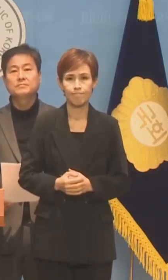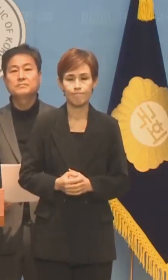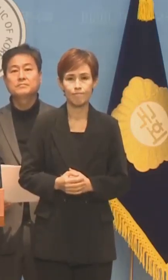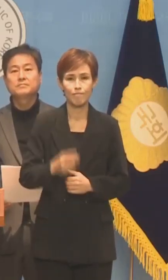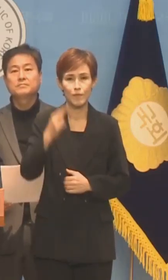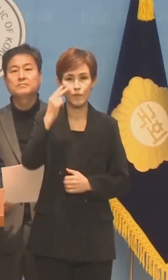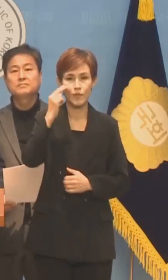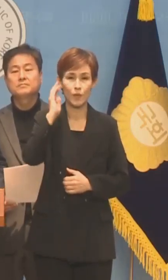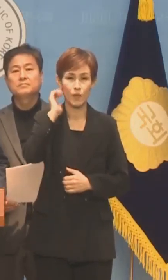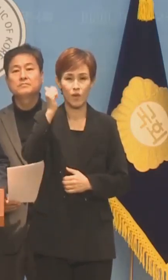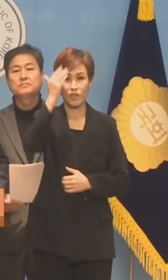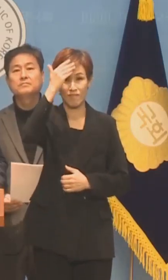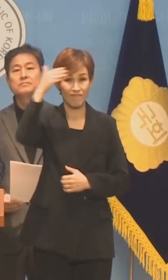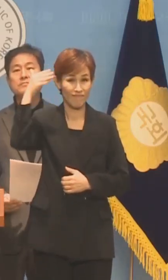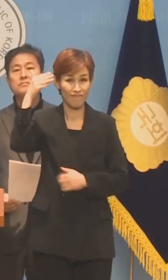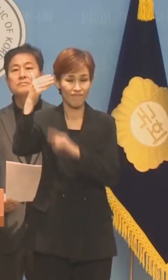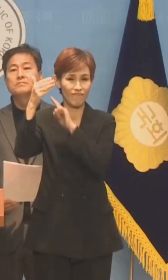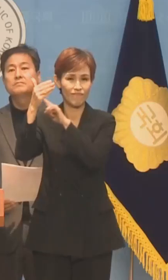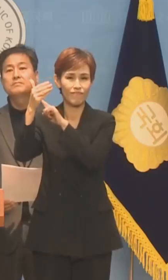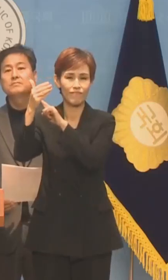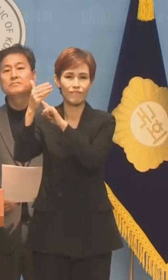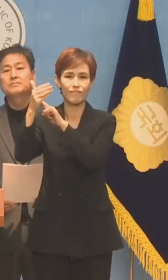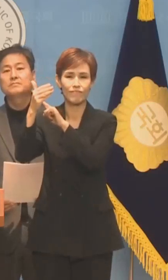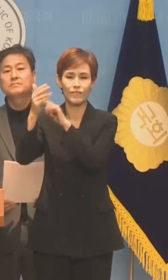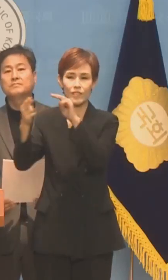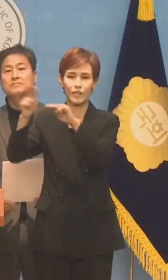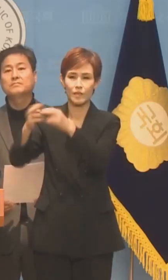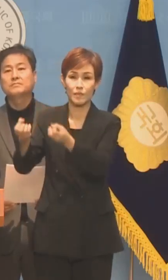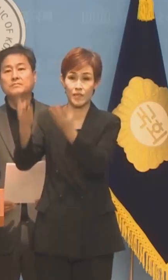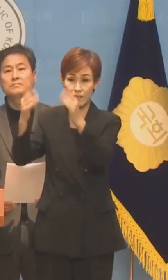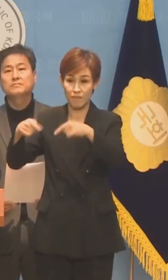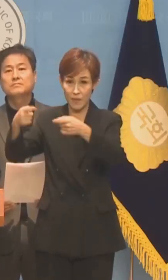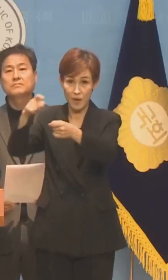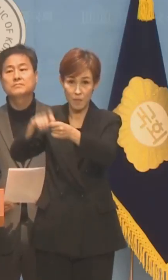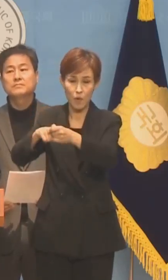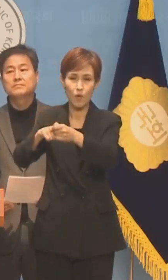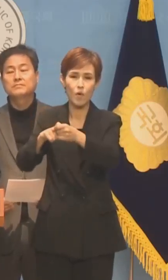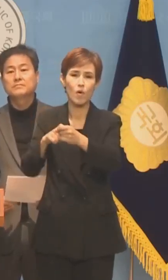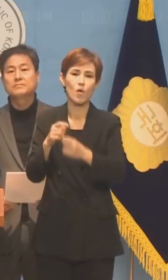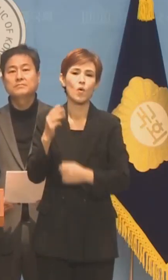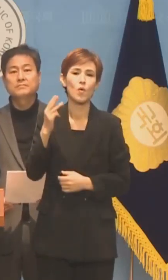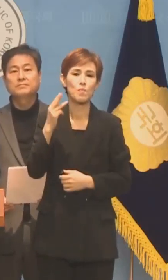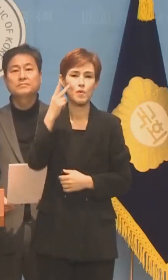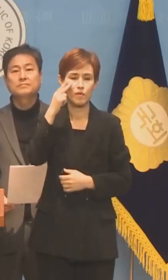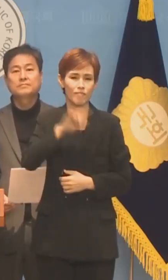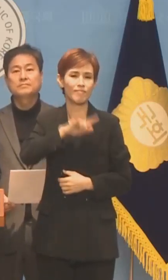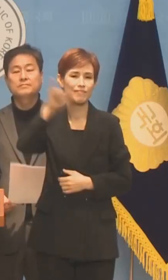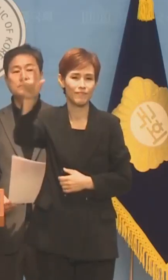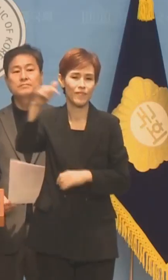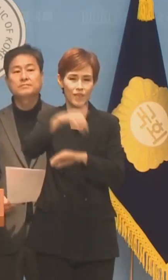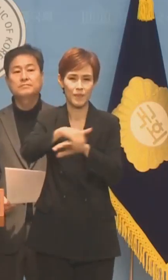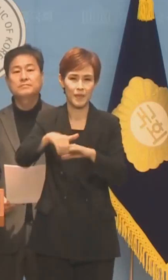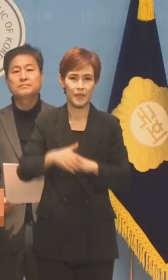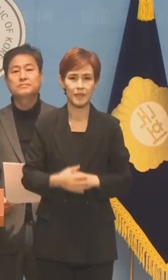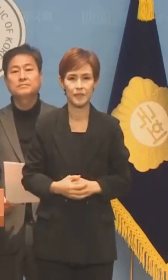도널드 트럼프 미국 대통령 취임식 참석을 위해서 저희들이 워싱턴 DC를 방문하게 됐는데 이와 관련해서